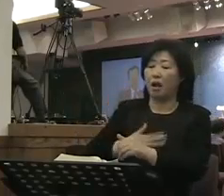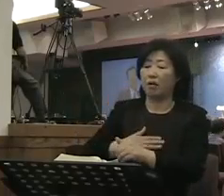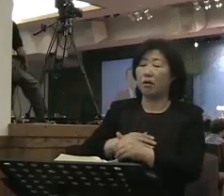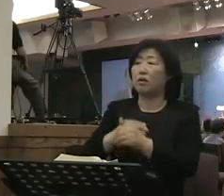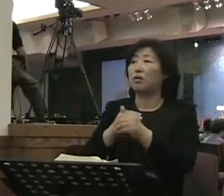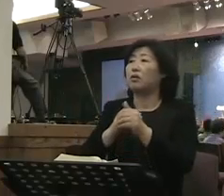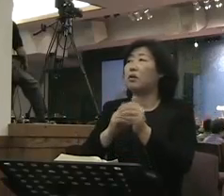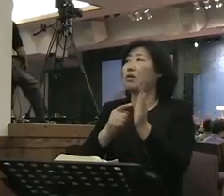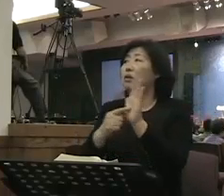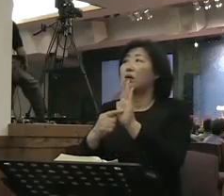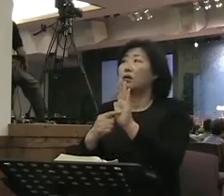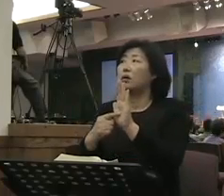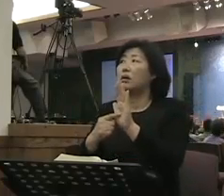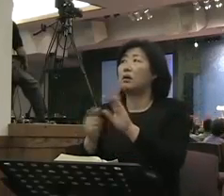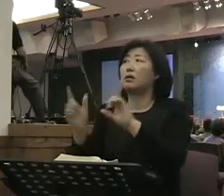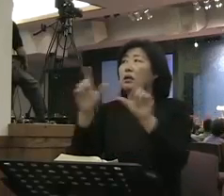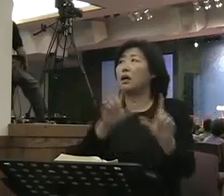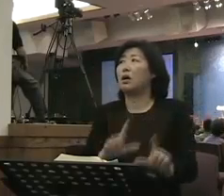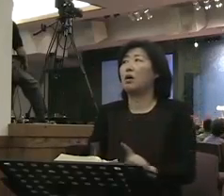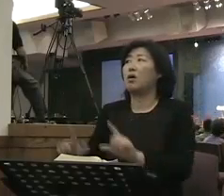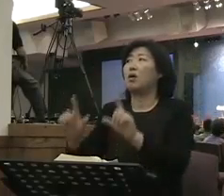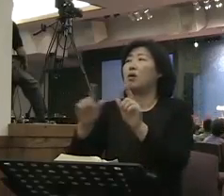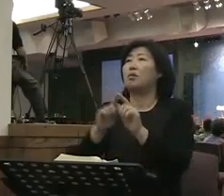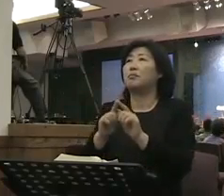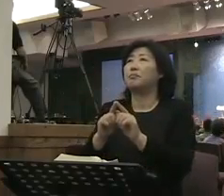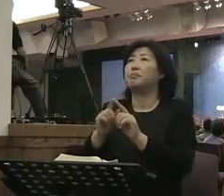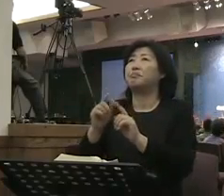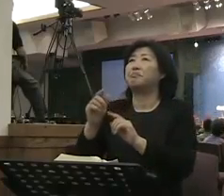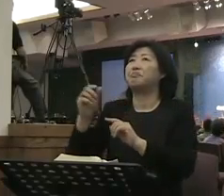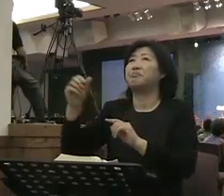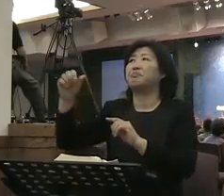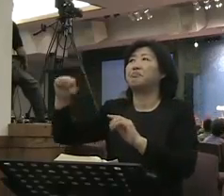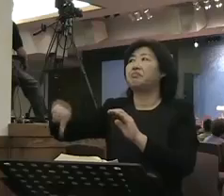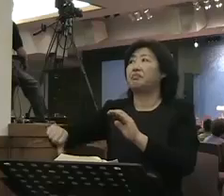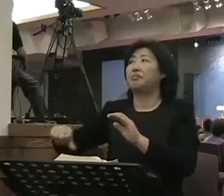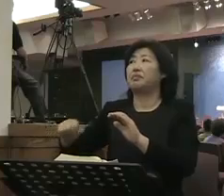그 아이의 살아온 배경은 비극 그 자체였습니다.